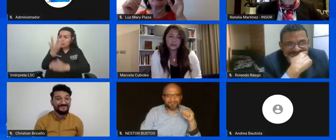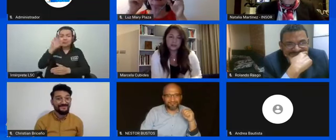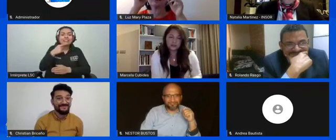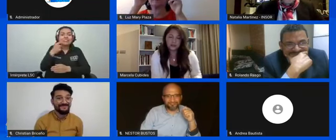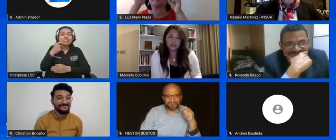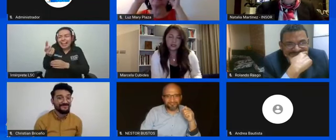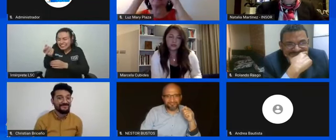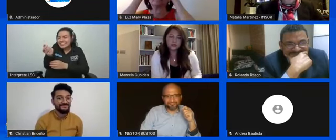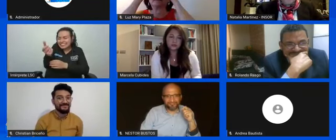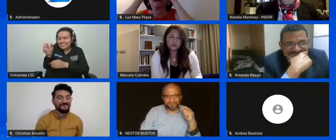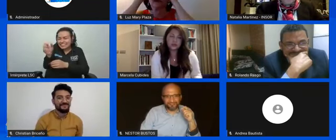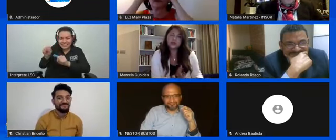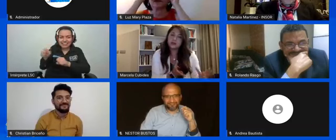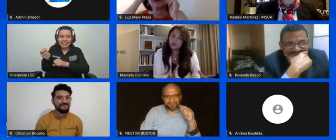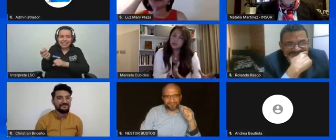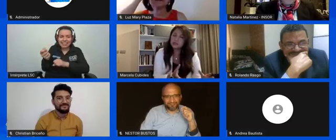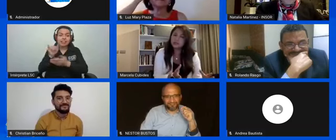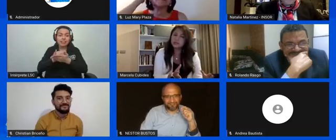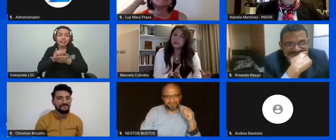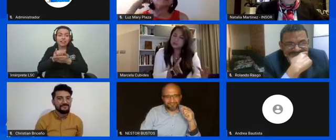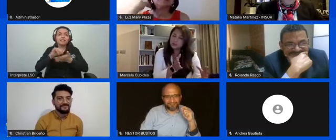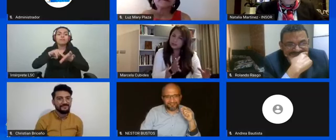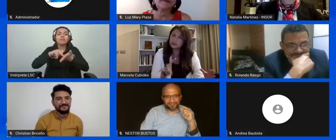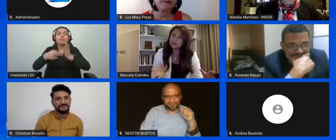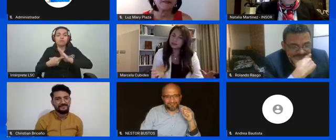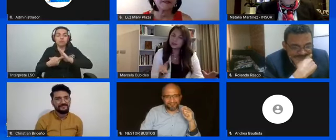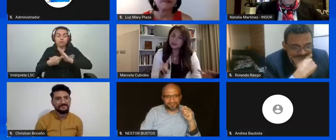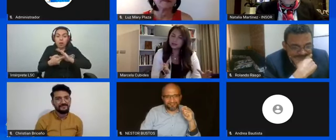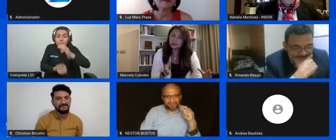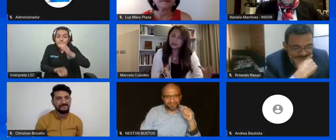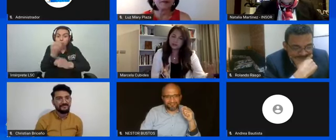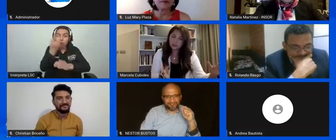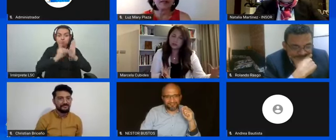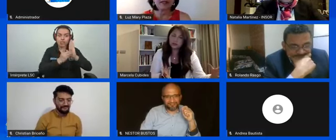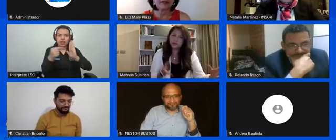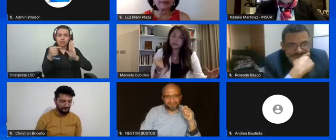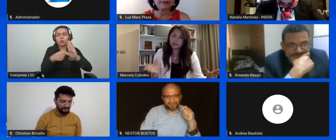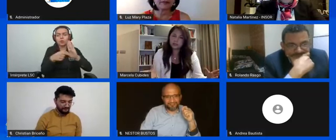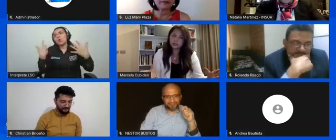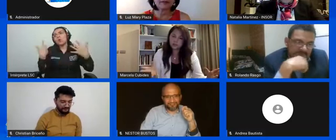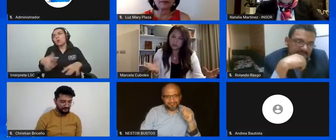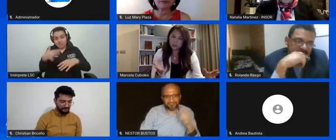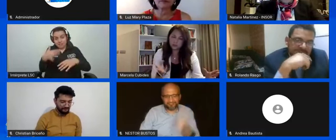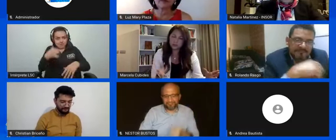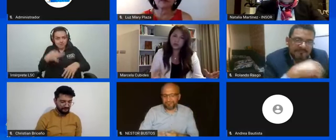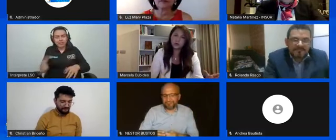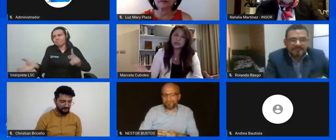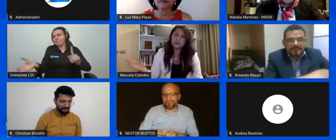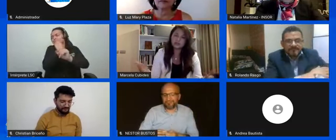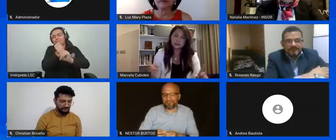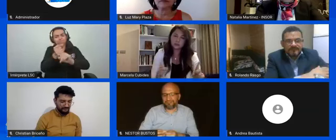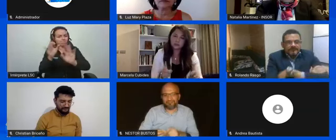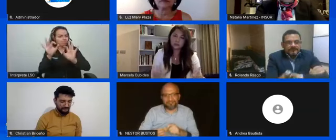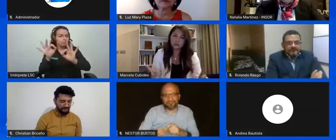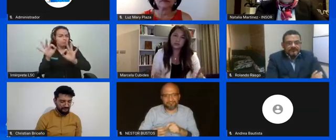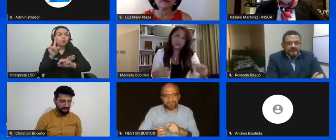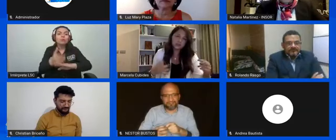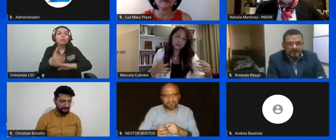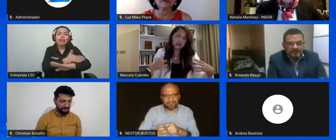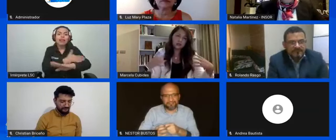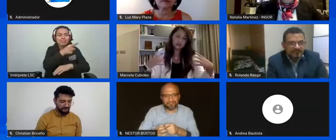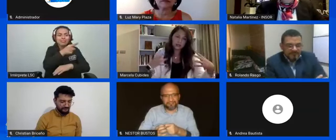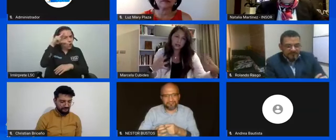fue, pues yo creo que es un gran logro. Es una de las cosas más interesantes escuchando a Luzmari y ver cómo se conectan los